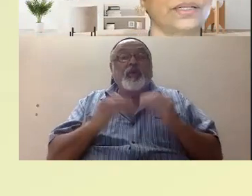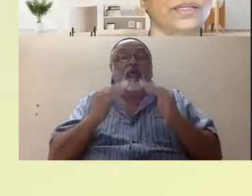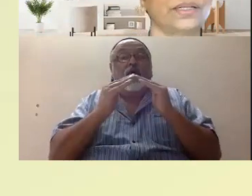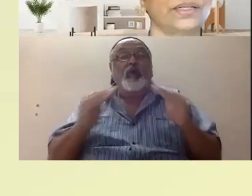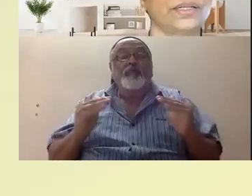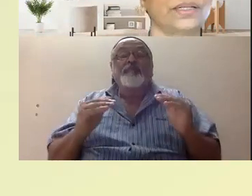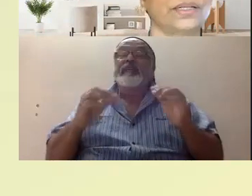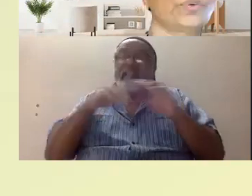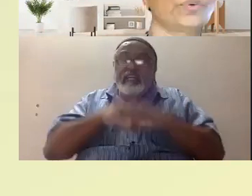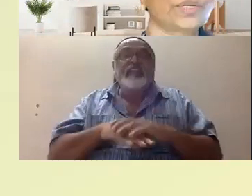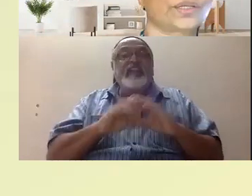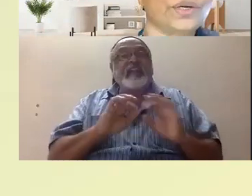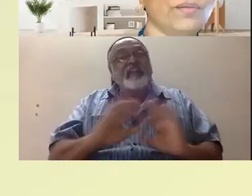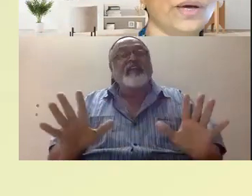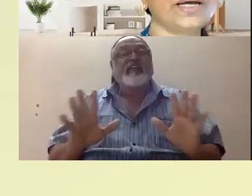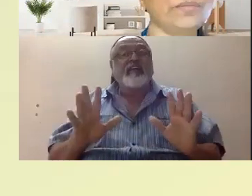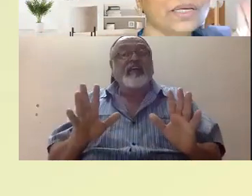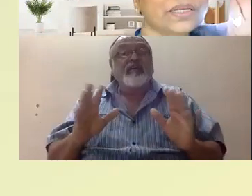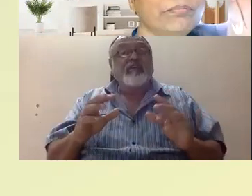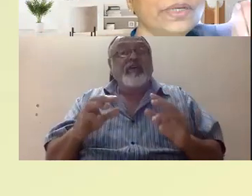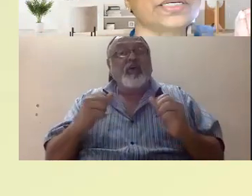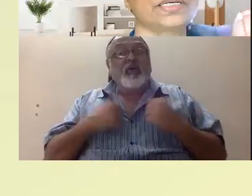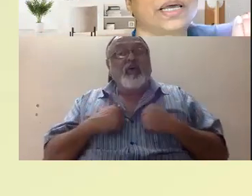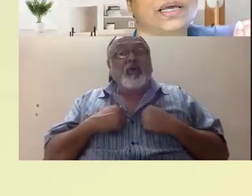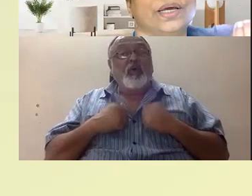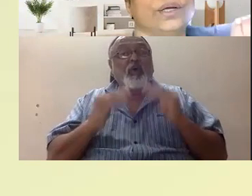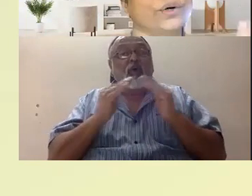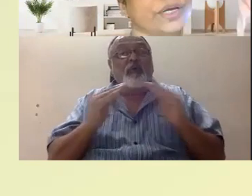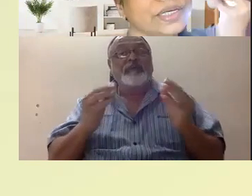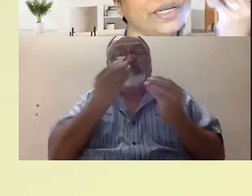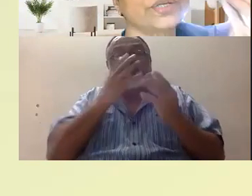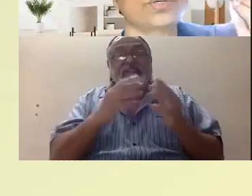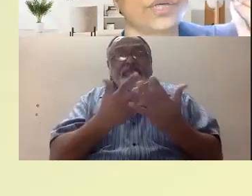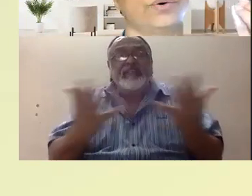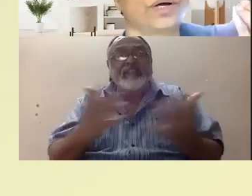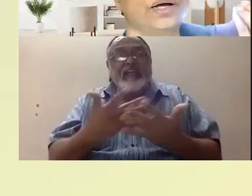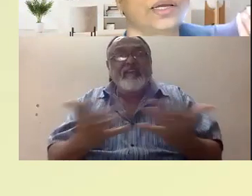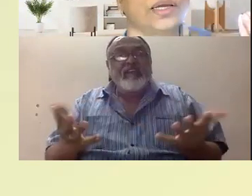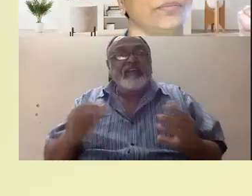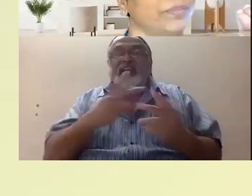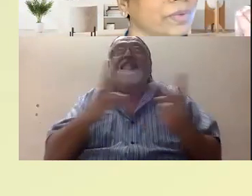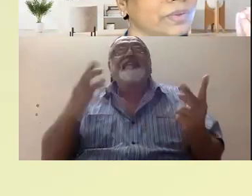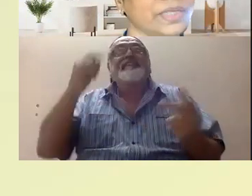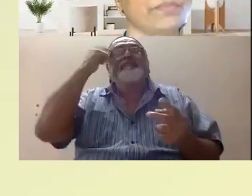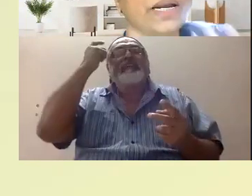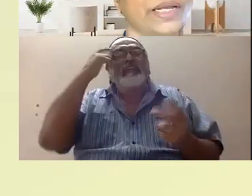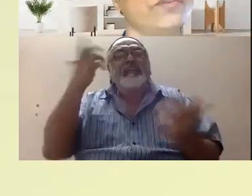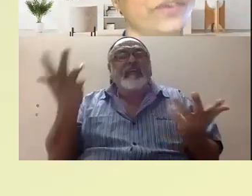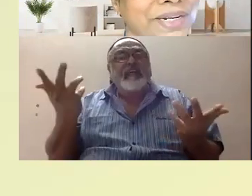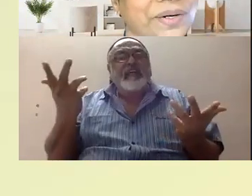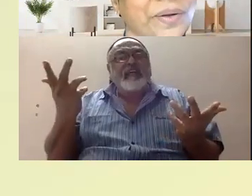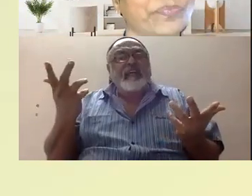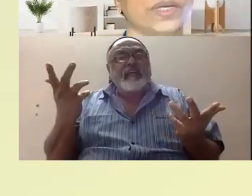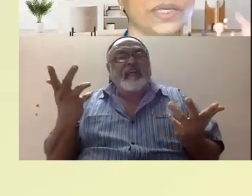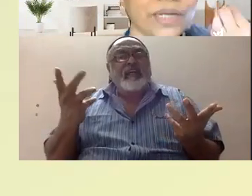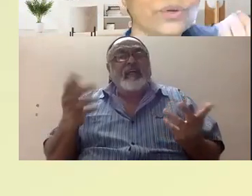शायद, तो मैं पूछ सकती हूँ कि हमारे घर में एक सिंपल चीज है जो किसी ने सोचा होगा कि जैसे पानी का